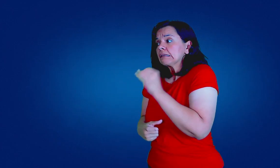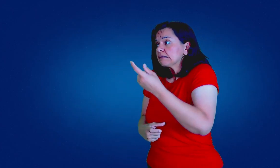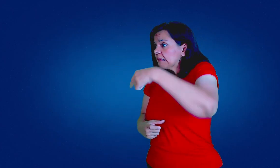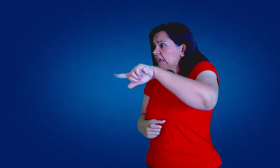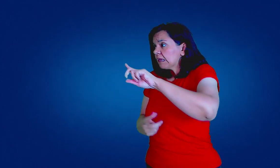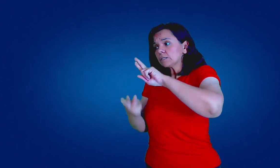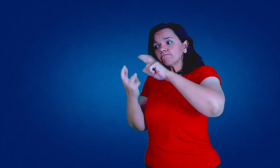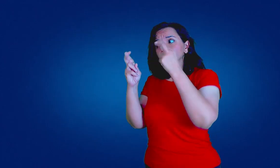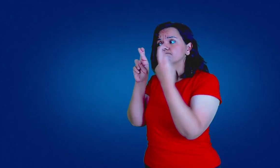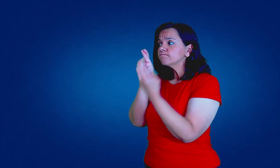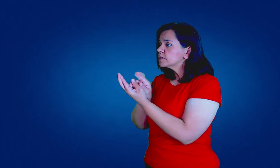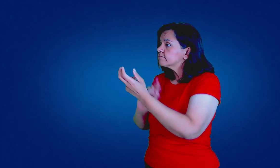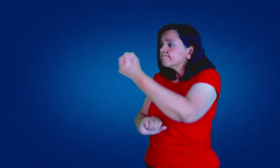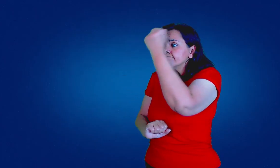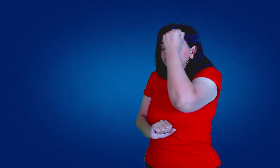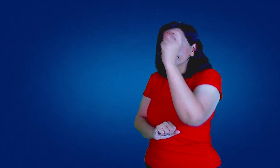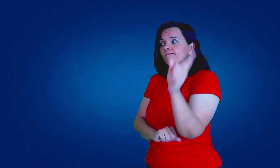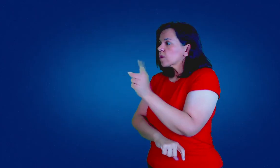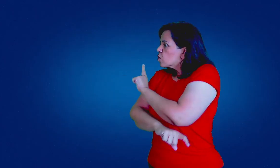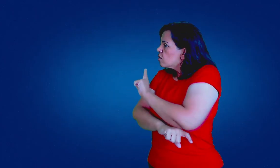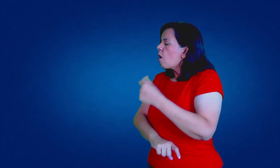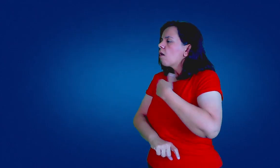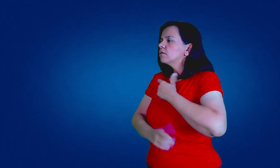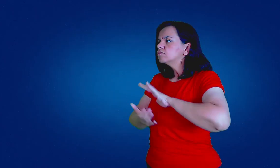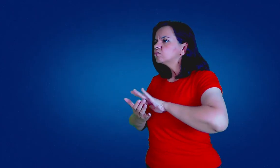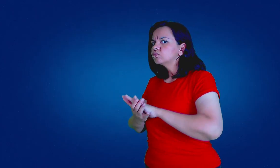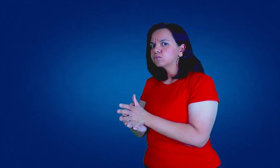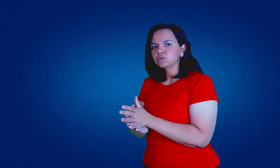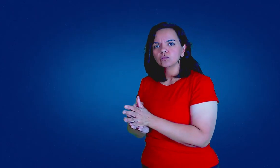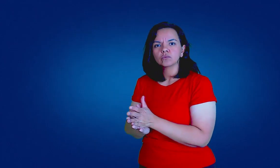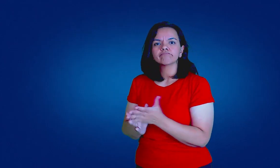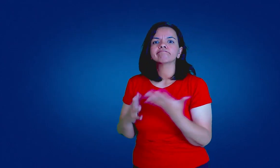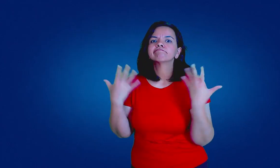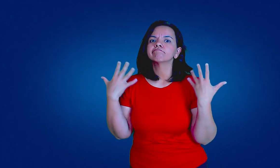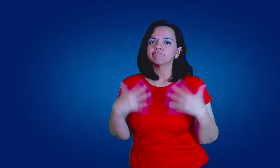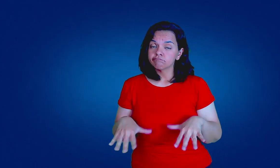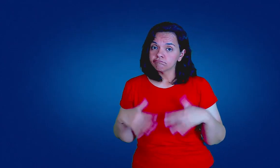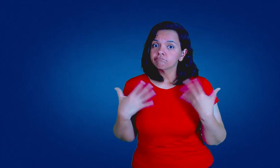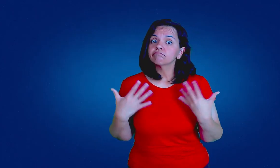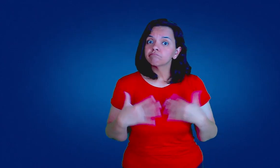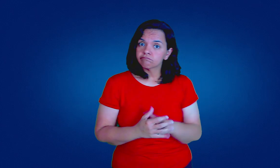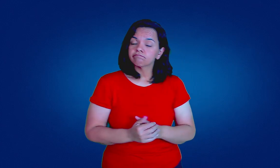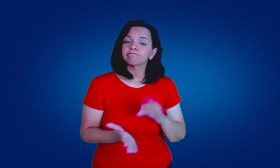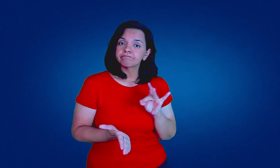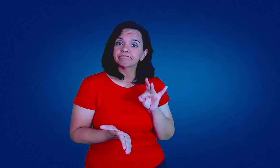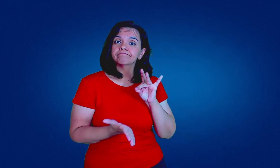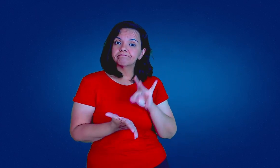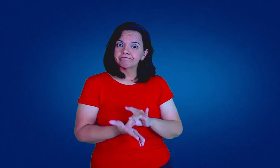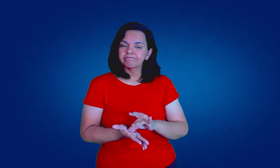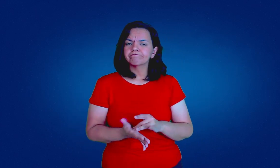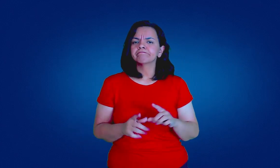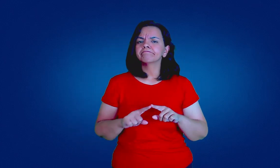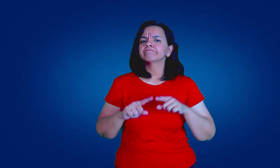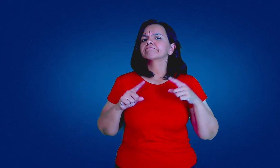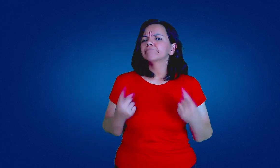ele ensinasse o evangelho, ensinasse sobre o arrependimento. Se eles não parassem com tamanha violência, eles